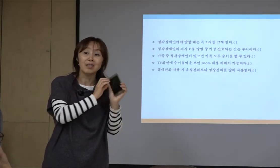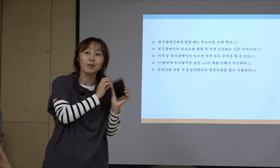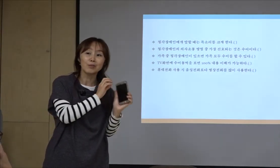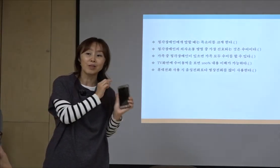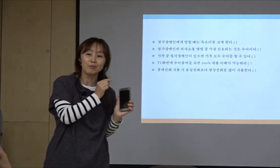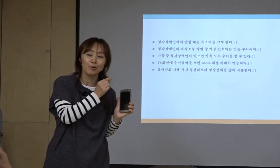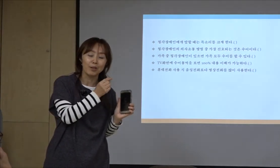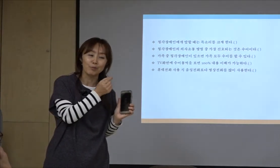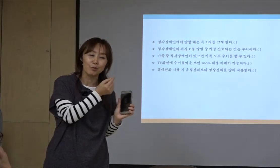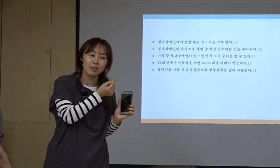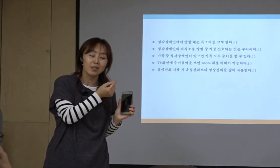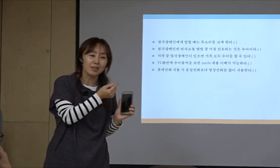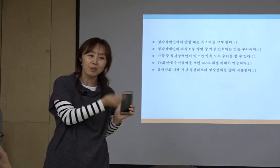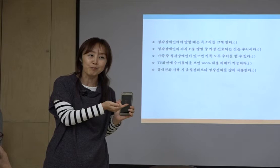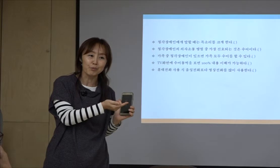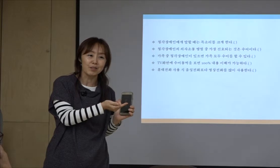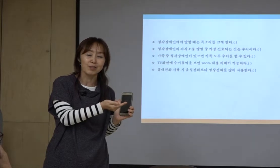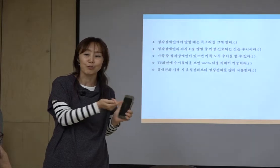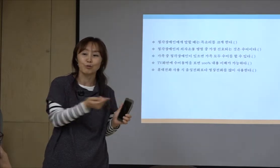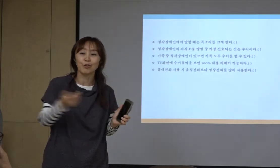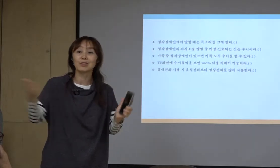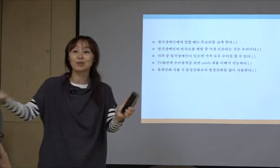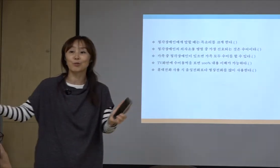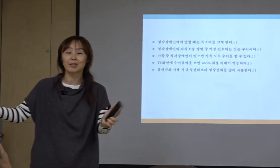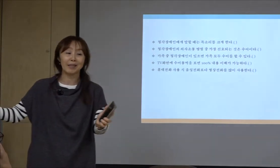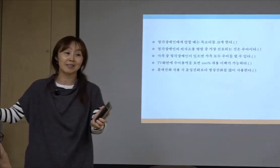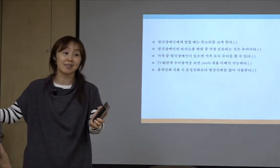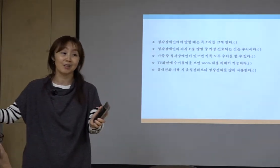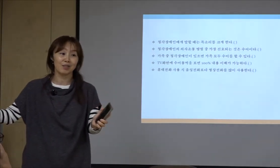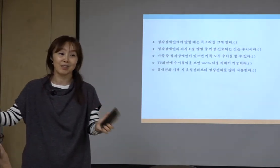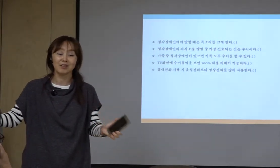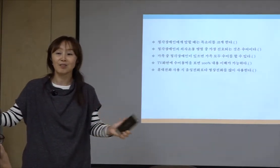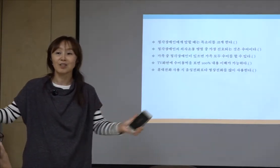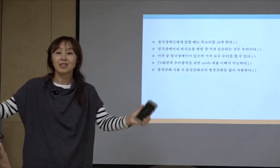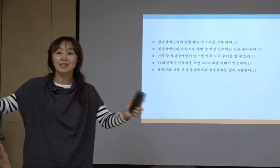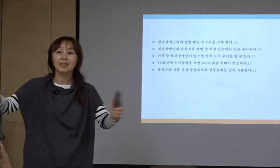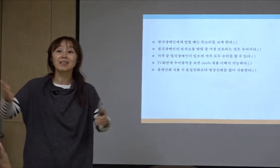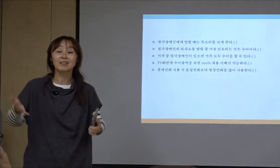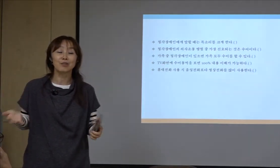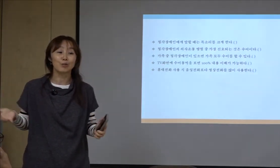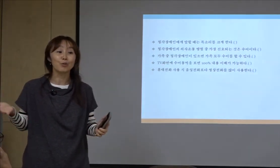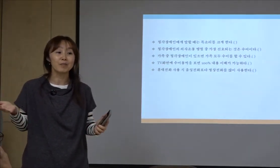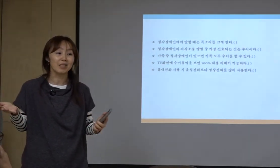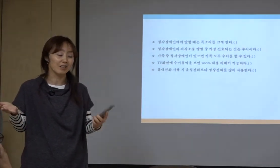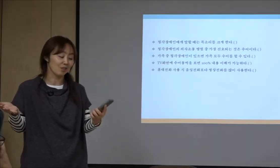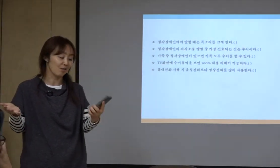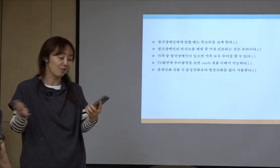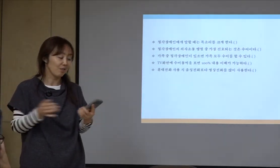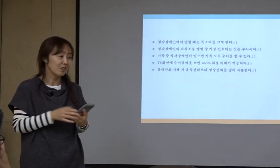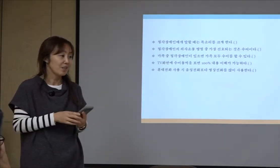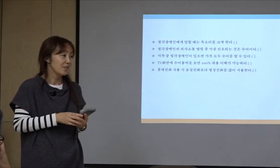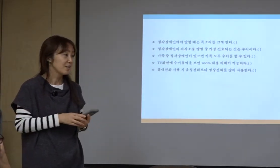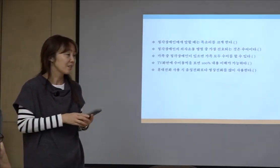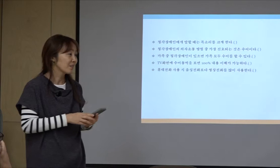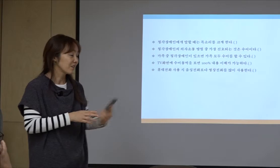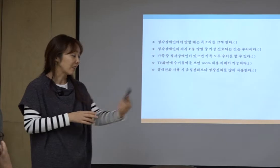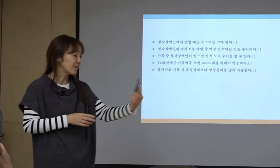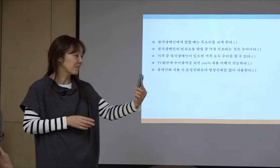일반 통화는 뭐 한 30분 이렇게 넣어놓고 영상 통화를 많이 낸다는 거 이렇게 해서 장애인들을 위한 요금제가 있어요. 그래서 그 장애인들은